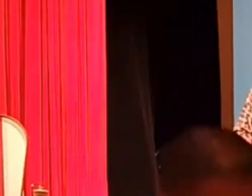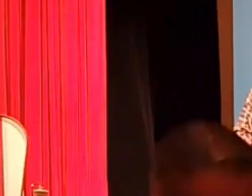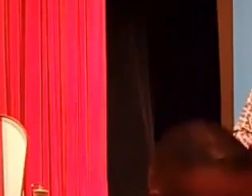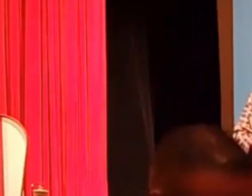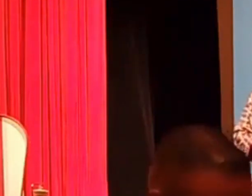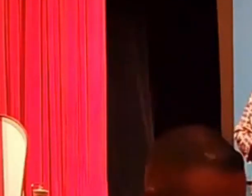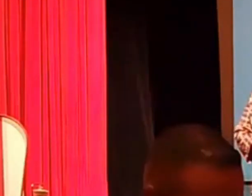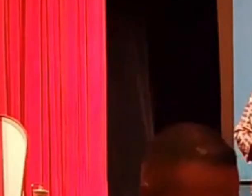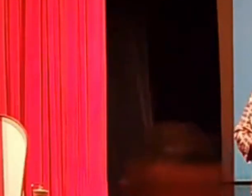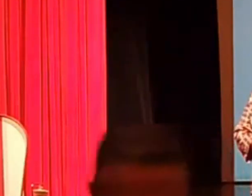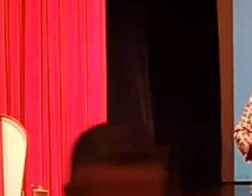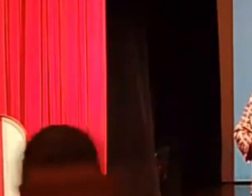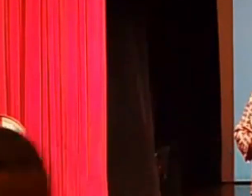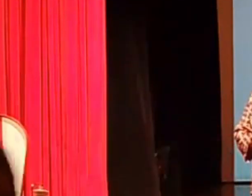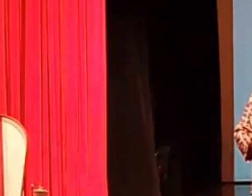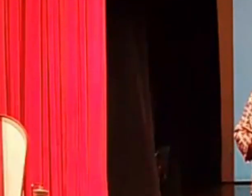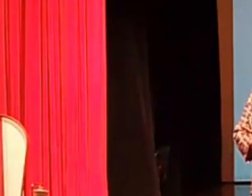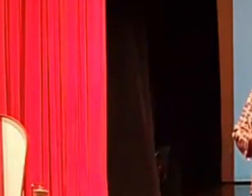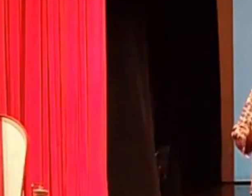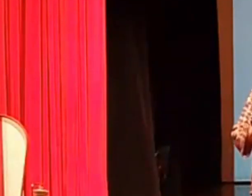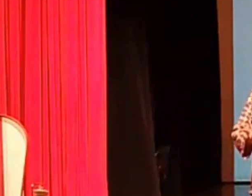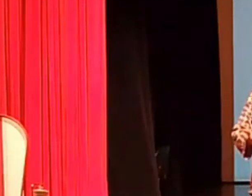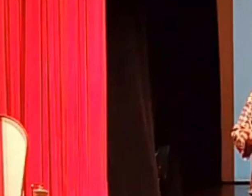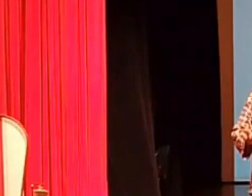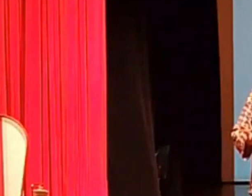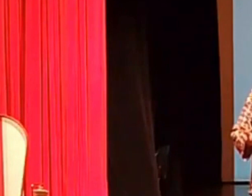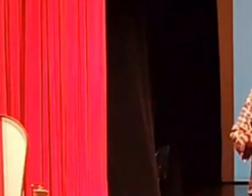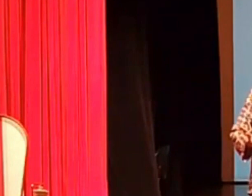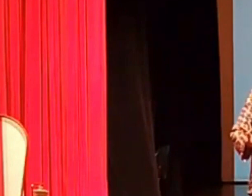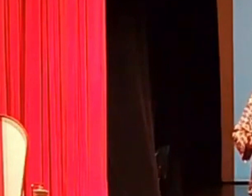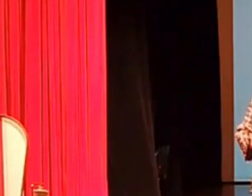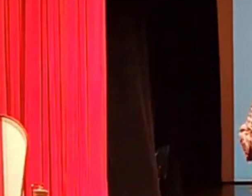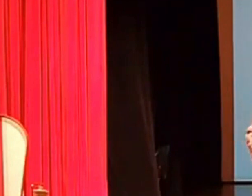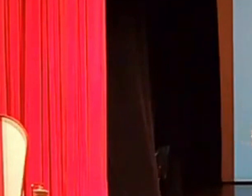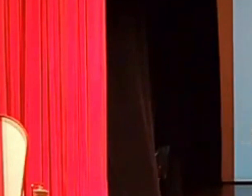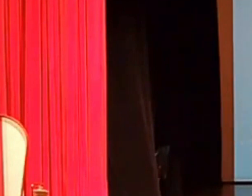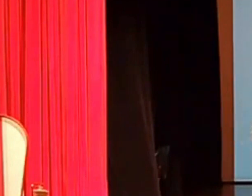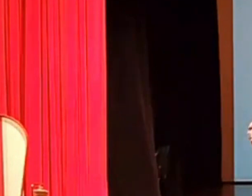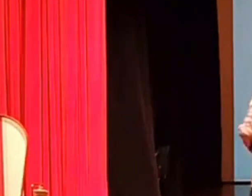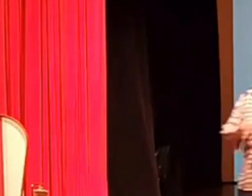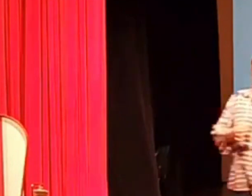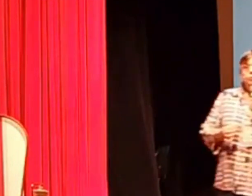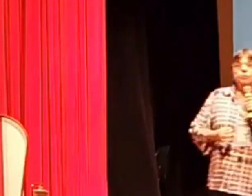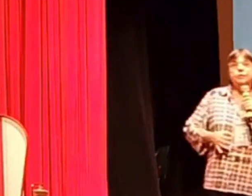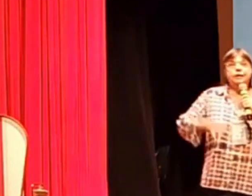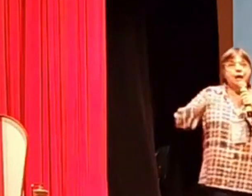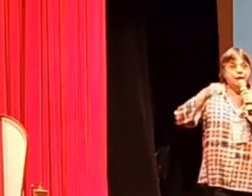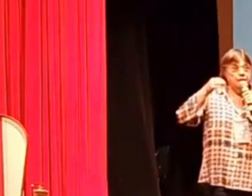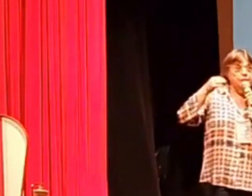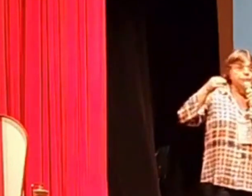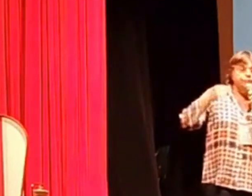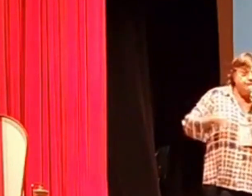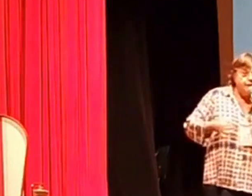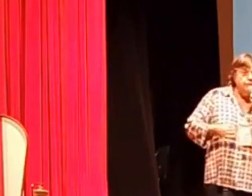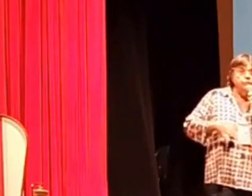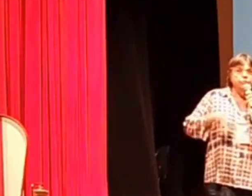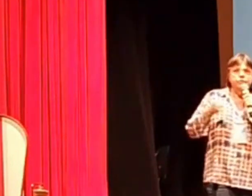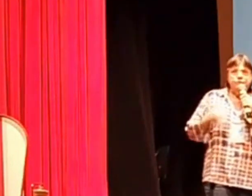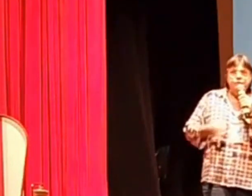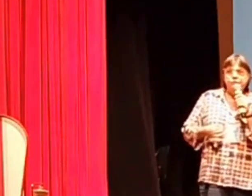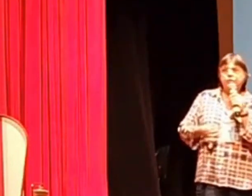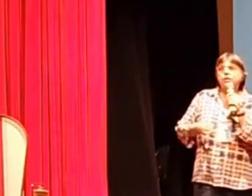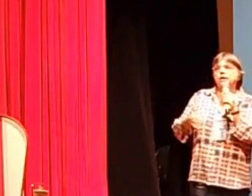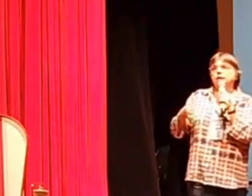é feio, né, que demora para ser feito, enfim. Mas, sobretudo, que é